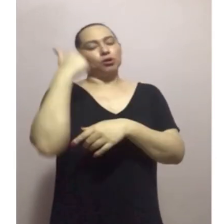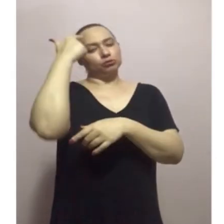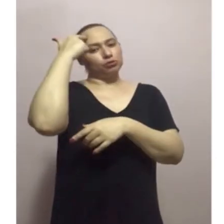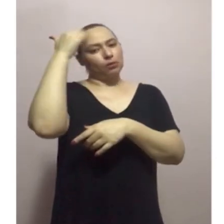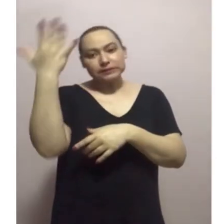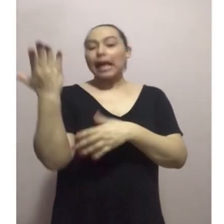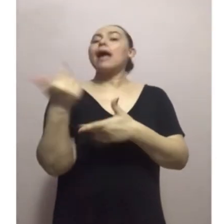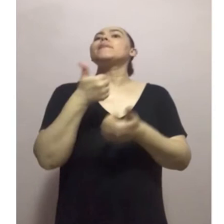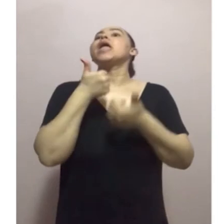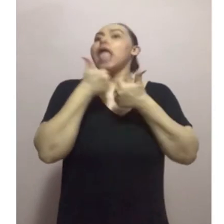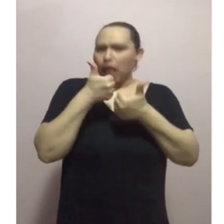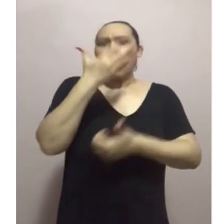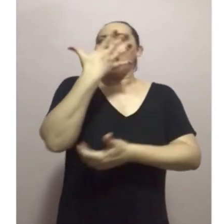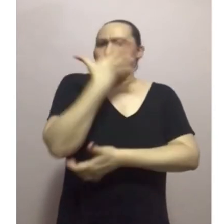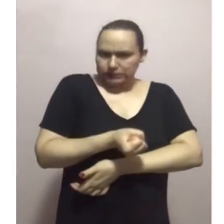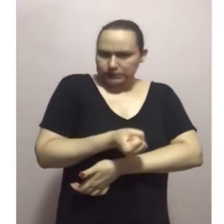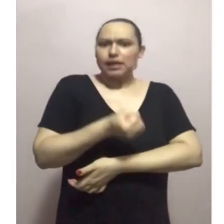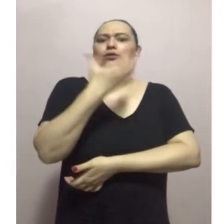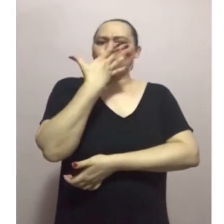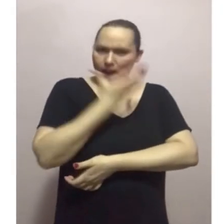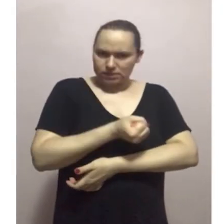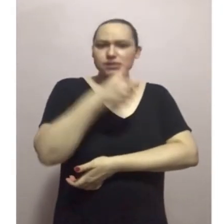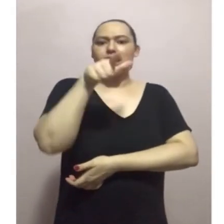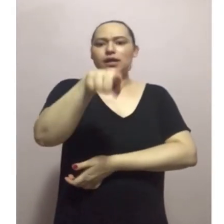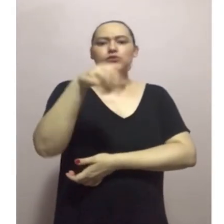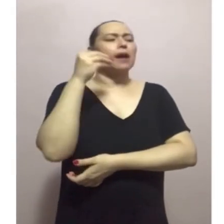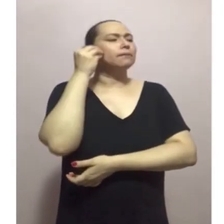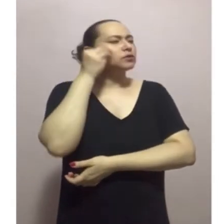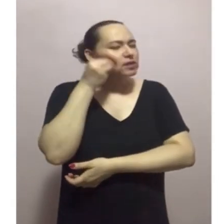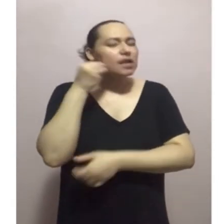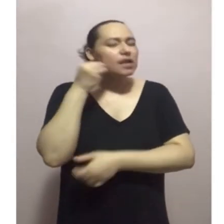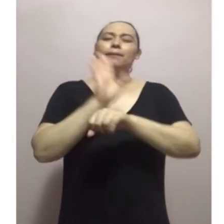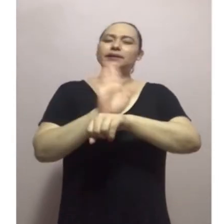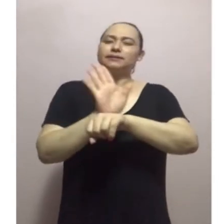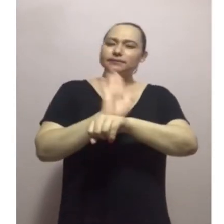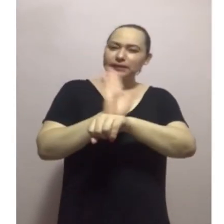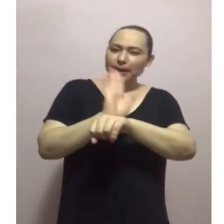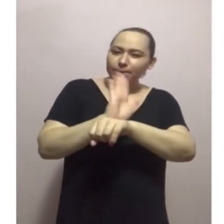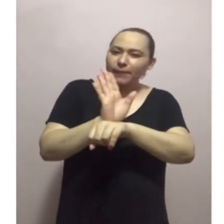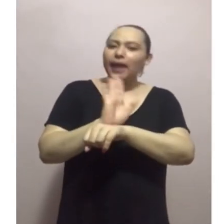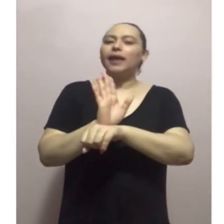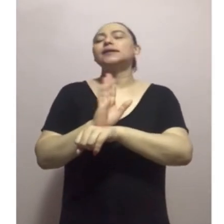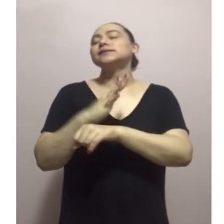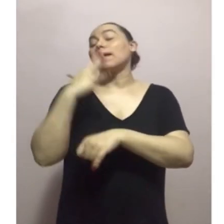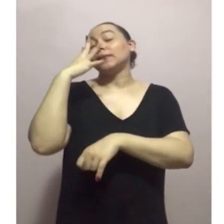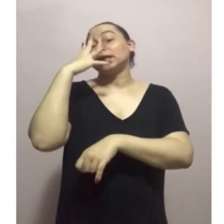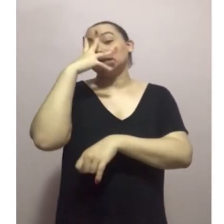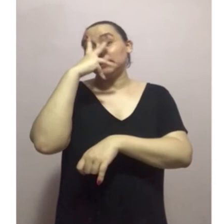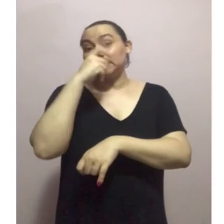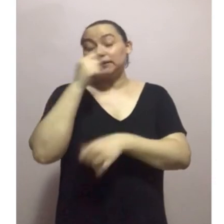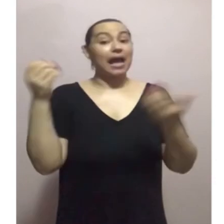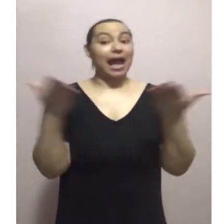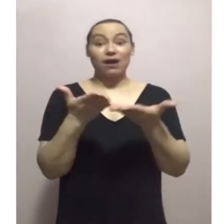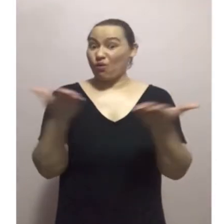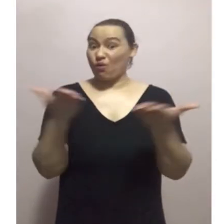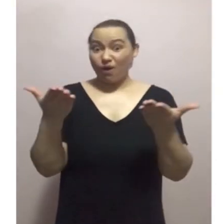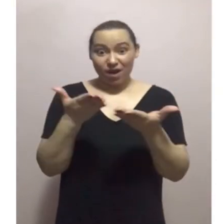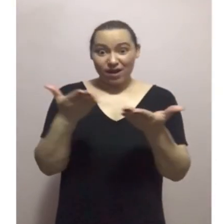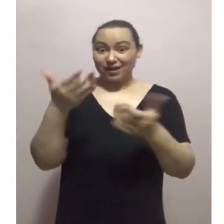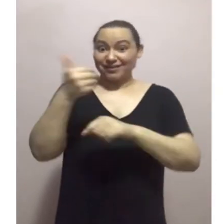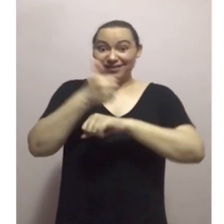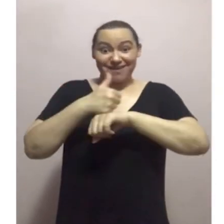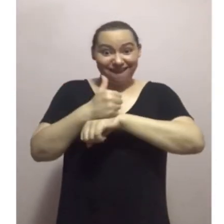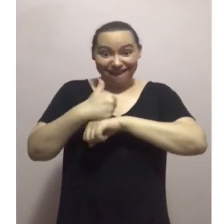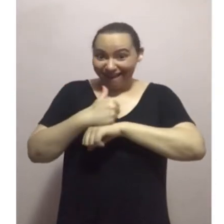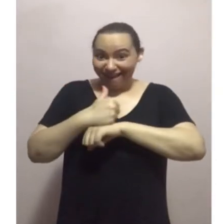tô pensando nisso. Ela falou, tô dentro, quero fazer uma experiência com o cinema nessa fase linda que Bárbara tá,